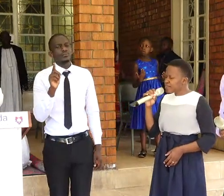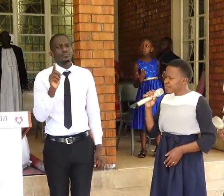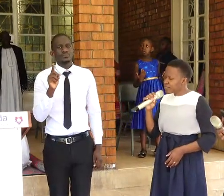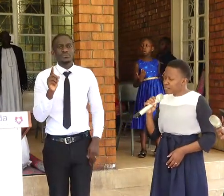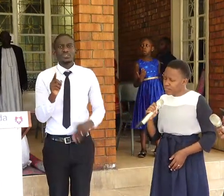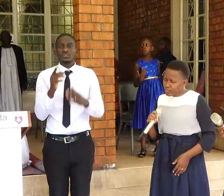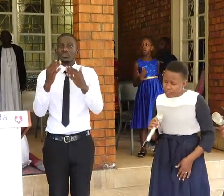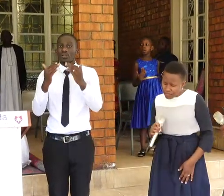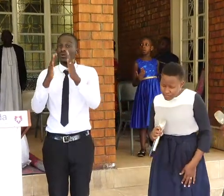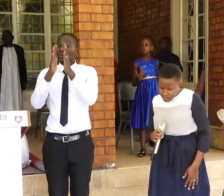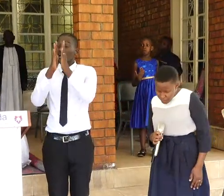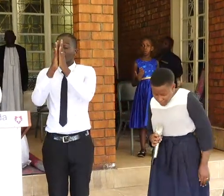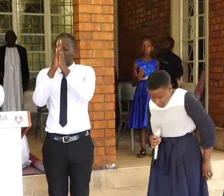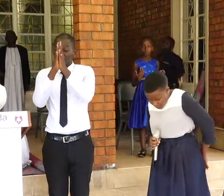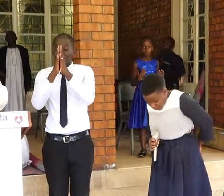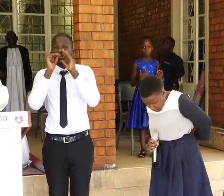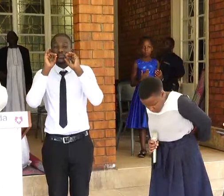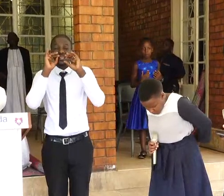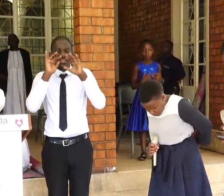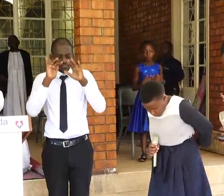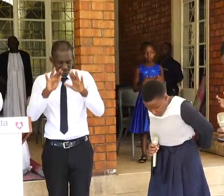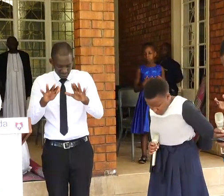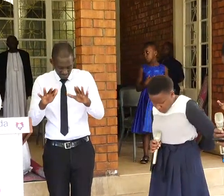Kyemba mbasabira omukisa ogutalina buyinike.